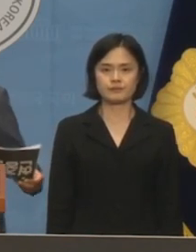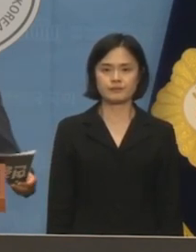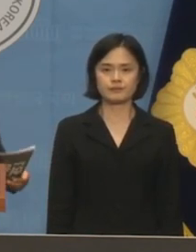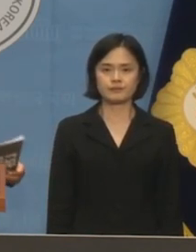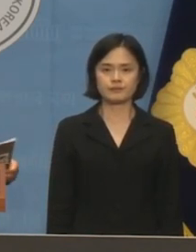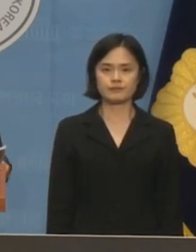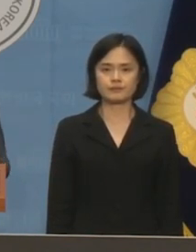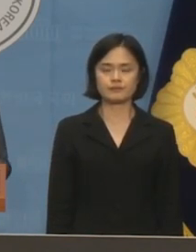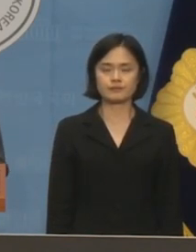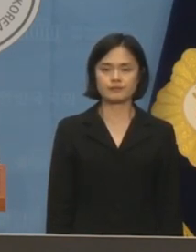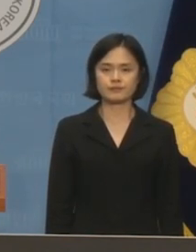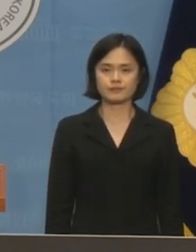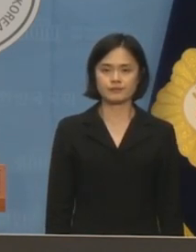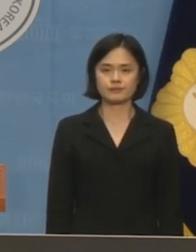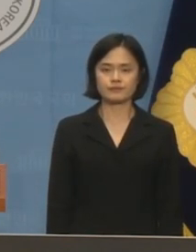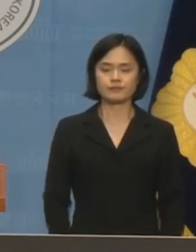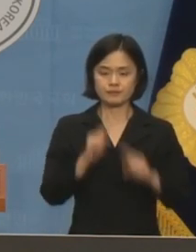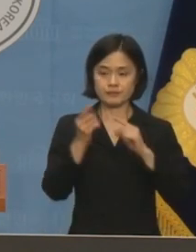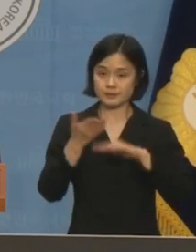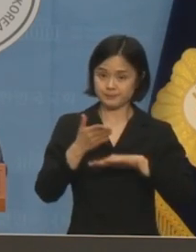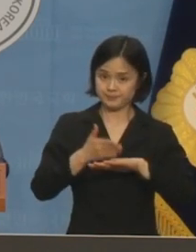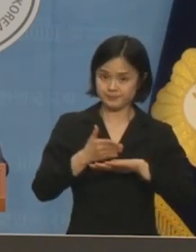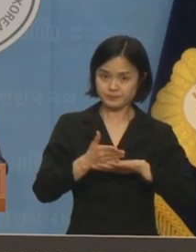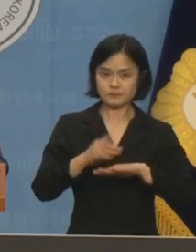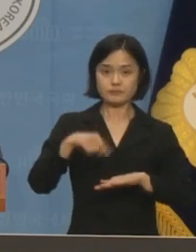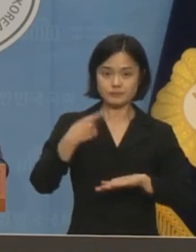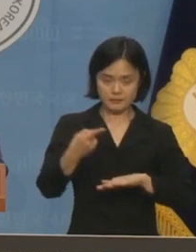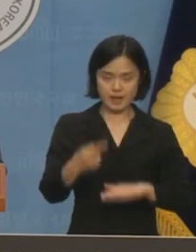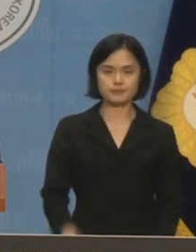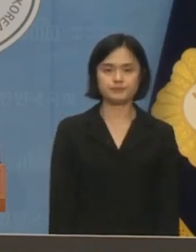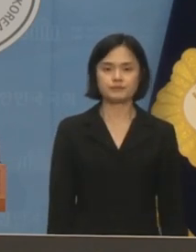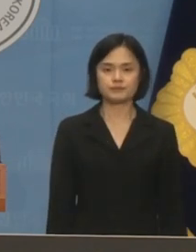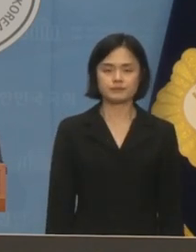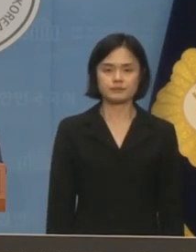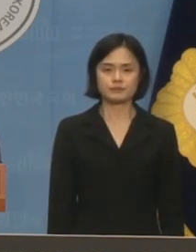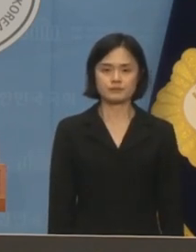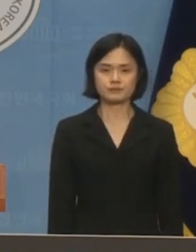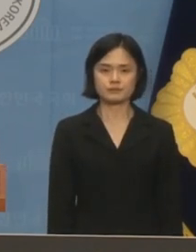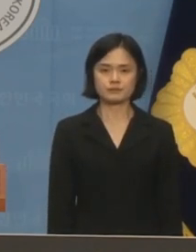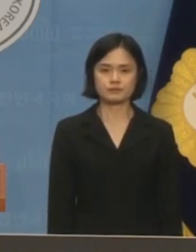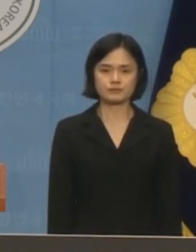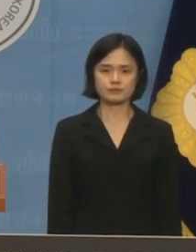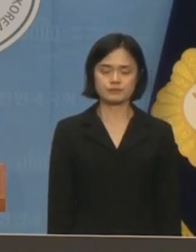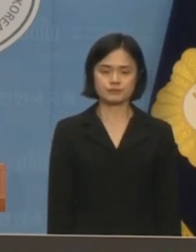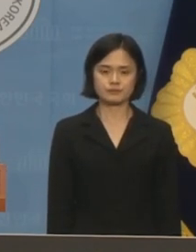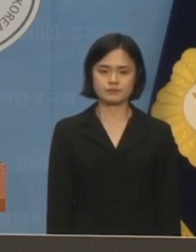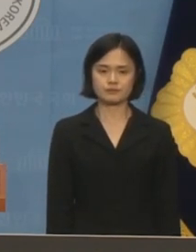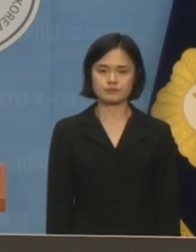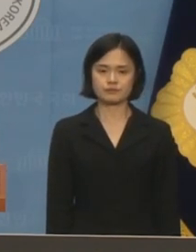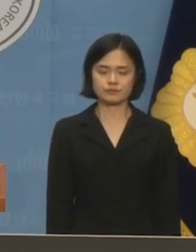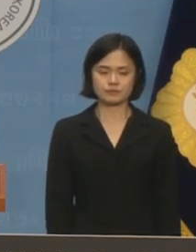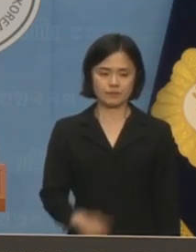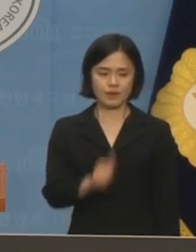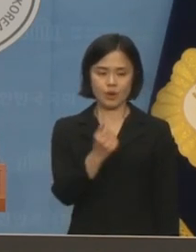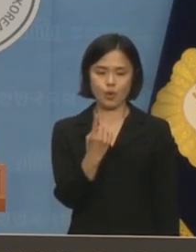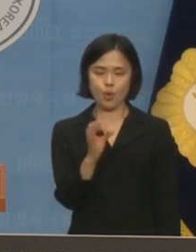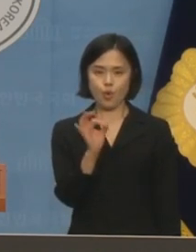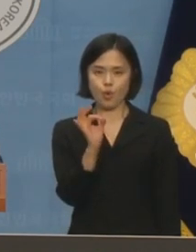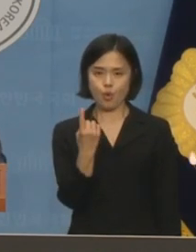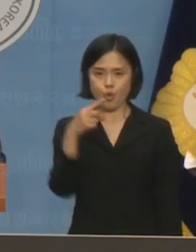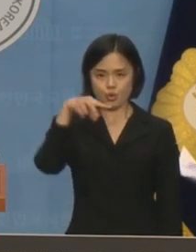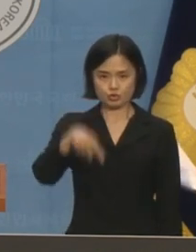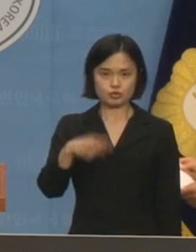네, 감사합니다. 이어서 거룩한 방파제 통합국민대회 사무총장이신 홍호수 목사님께서